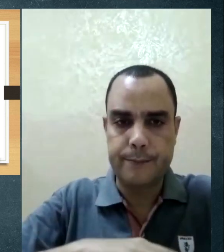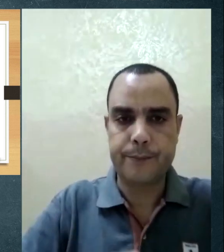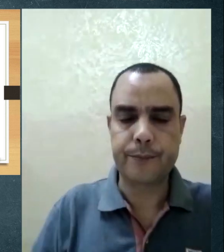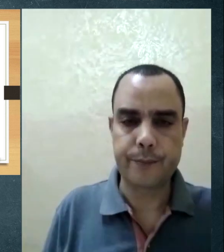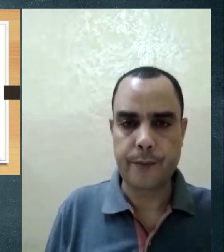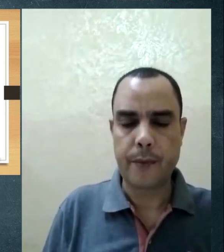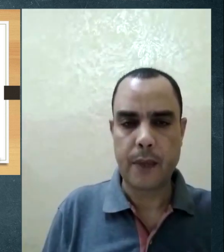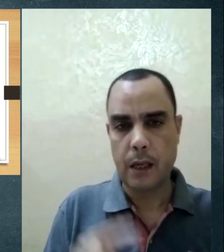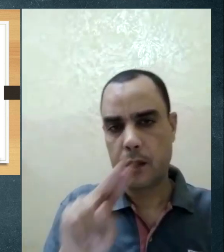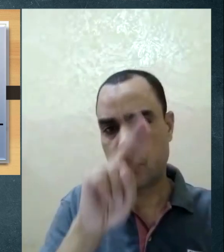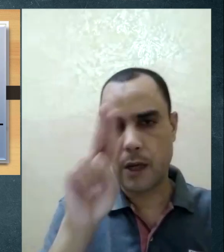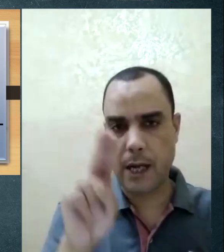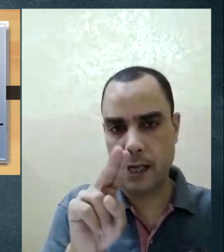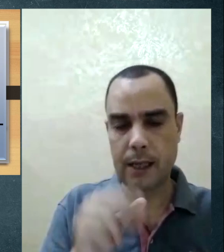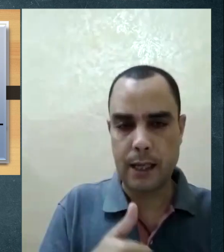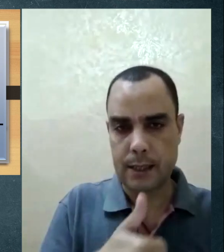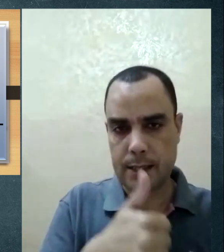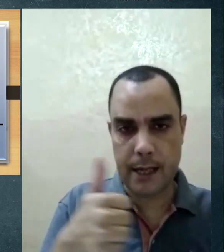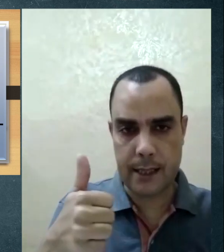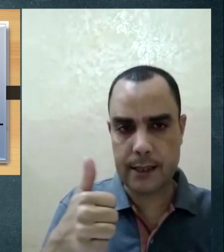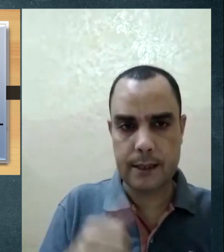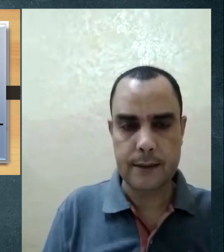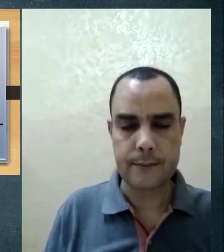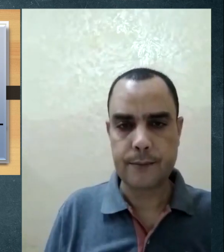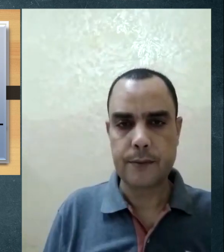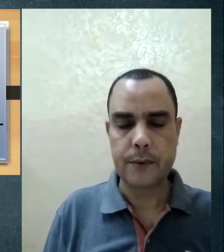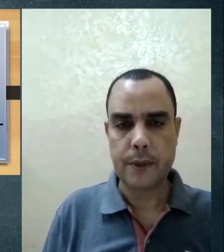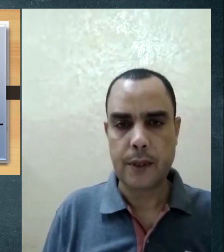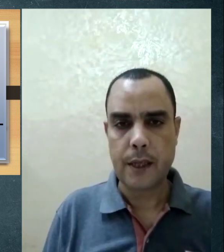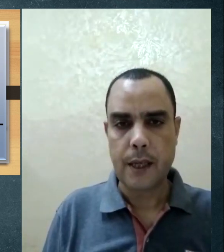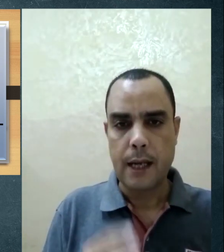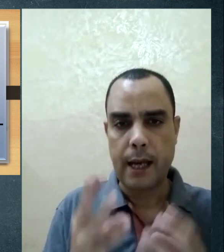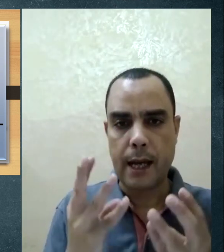بالقيم. السؤال السادس،